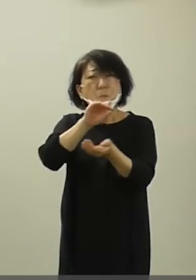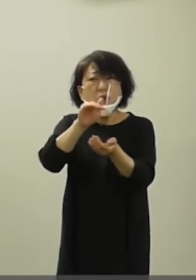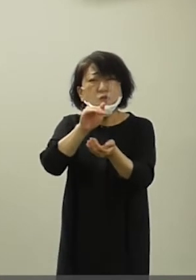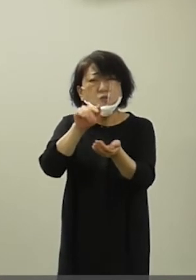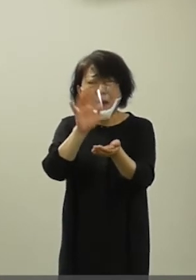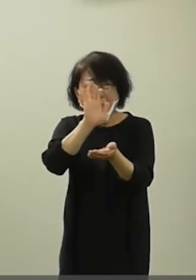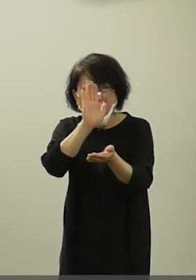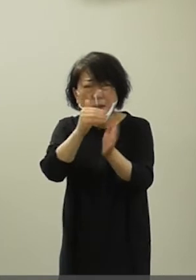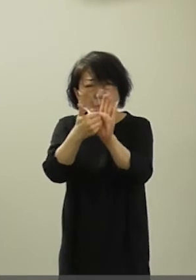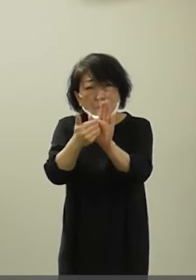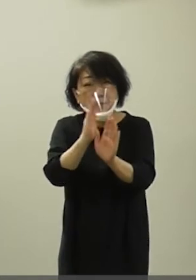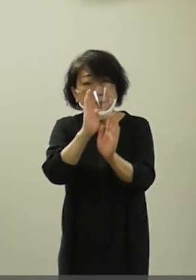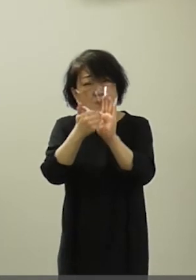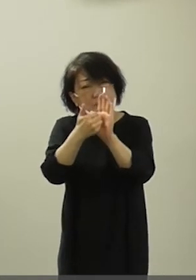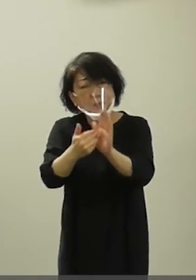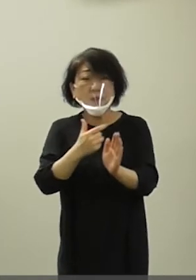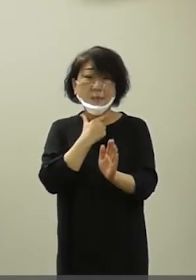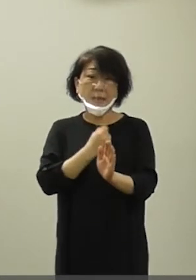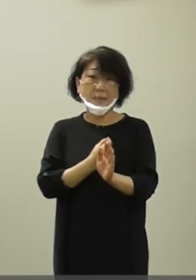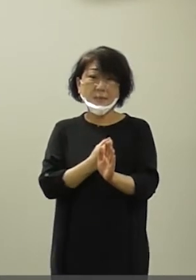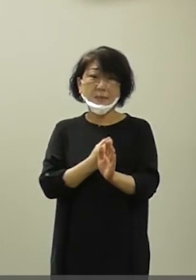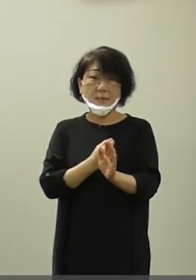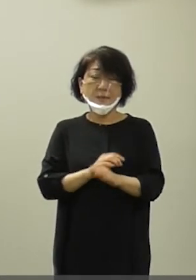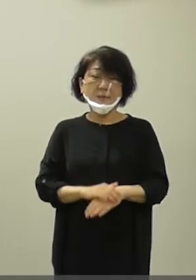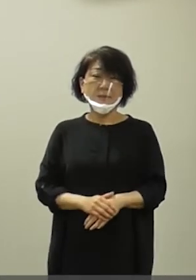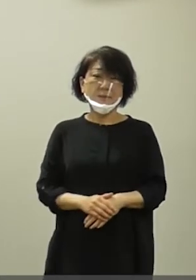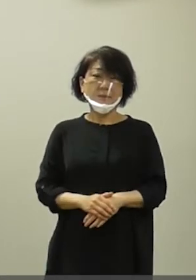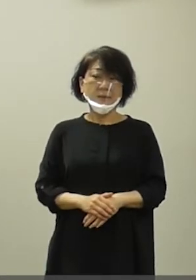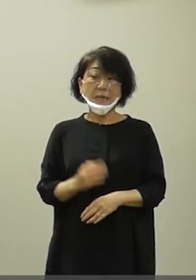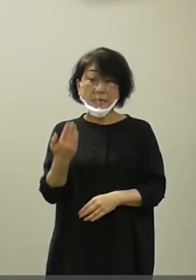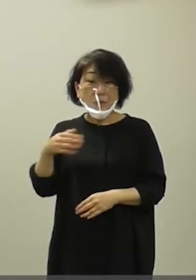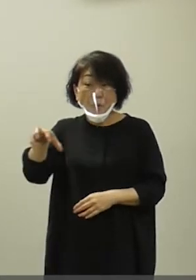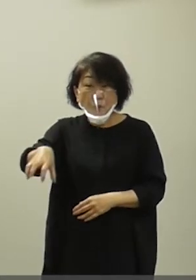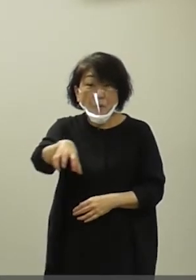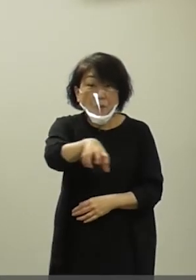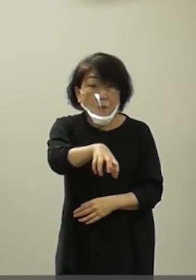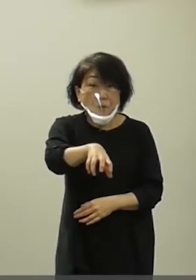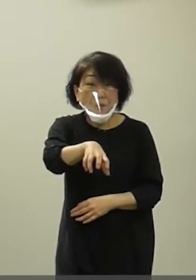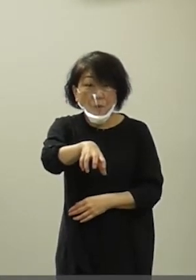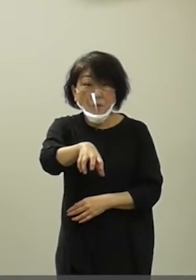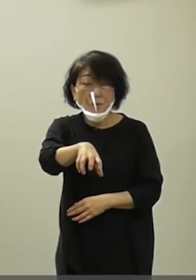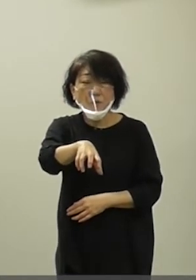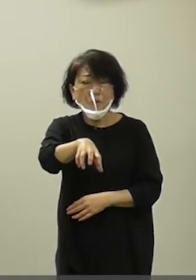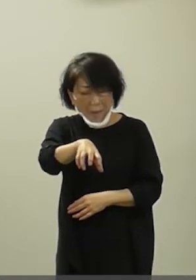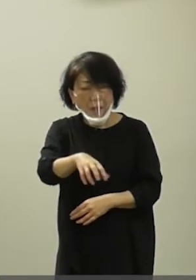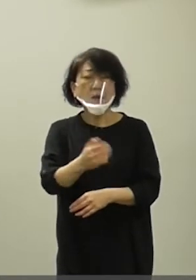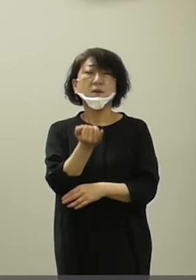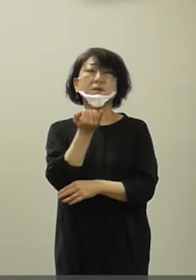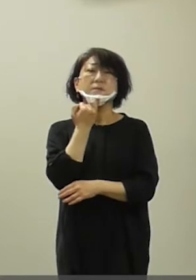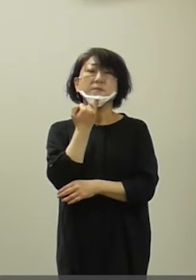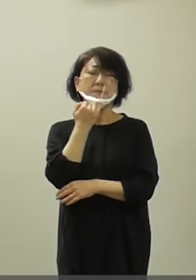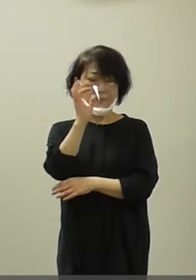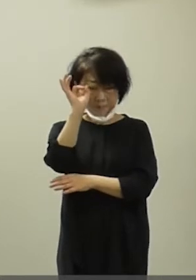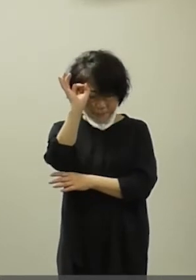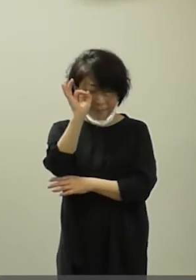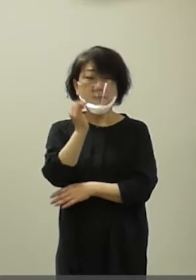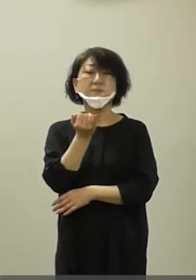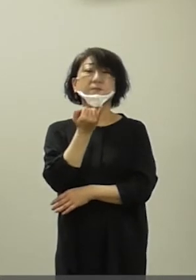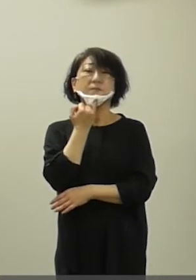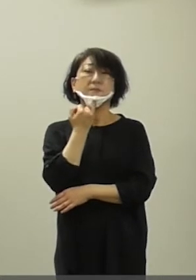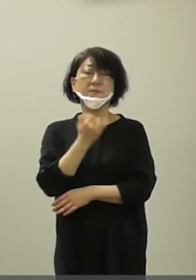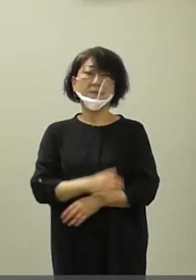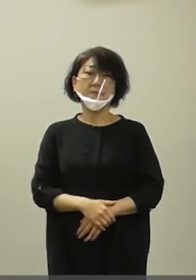で先ほどもう犬舎申し上げましたサンミンの場所についてはある繰り返し申し上げますが